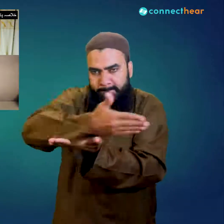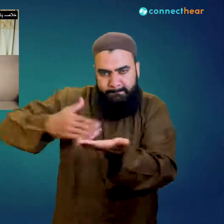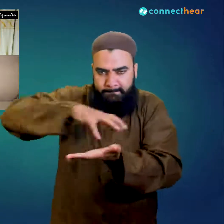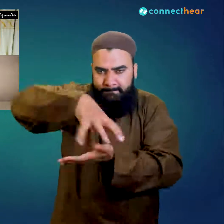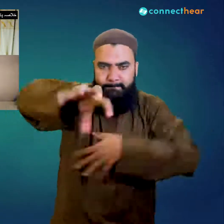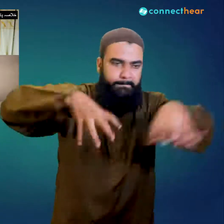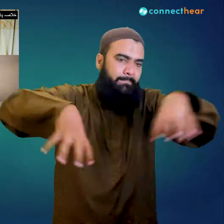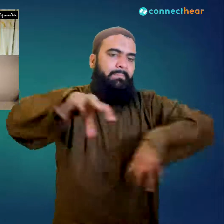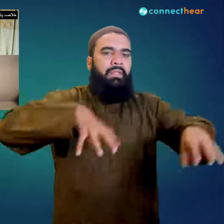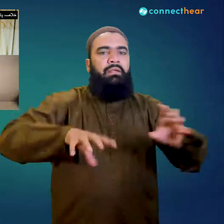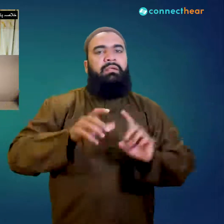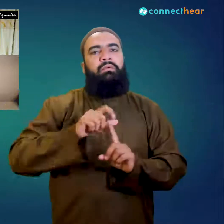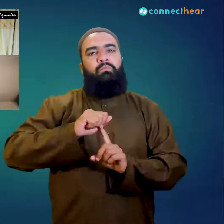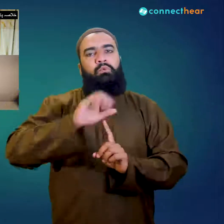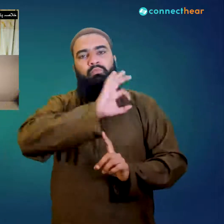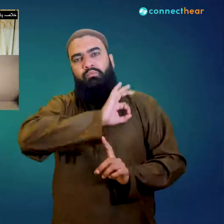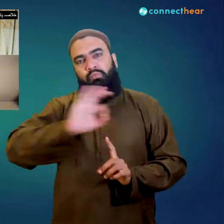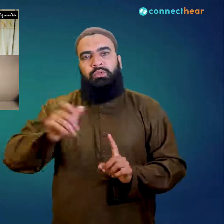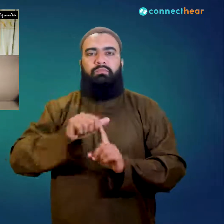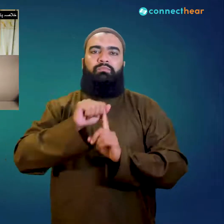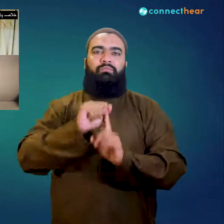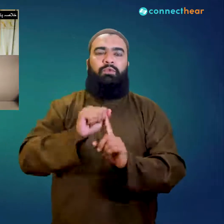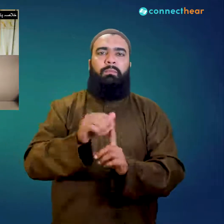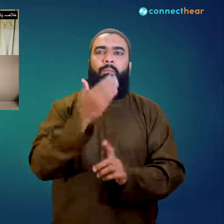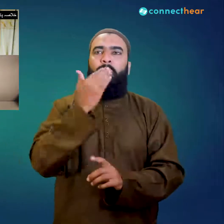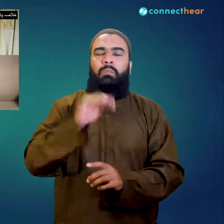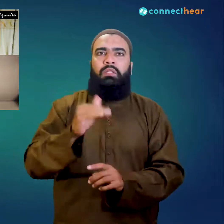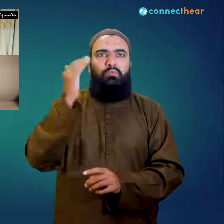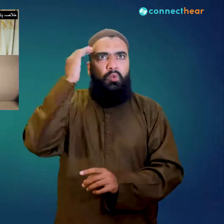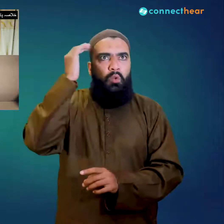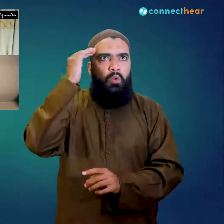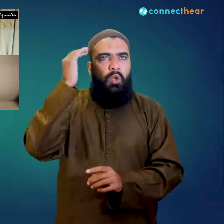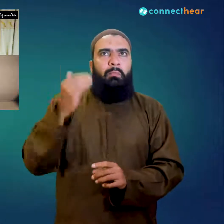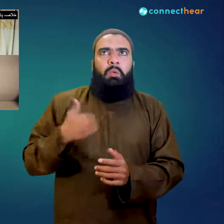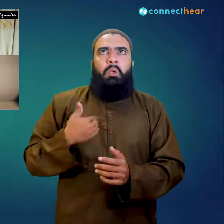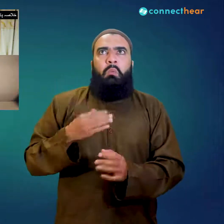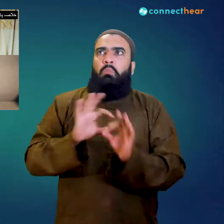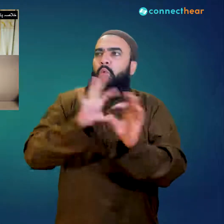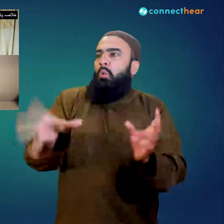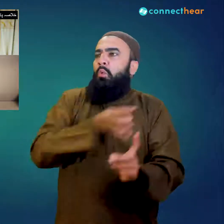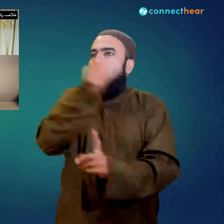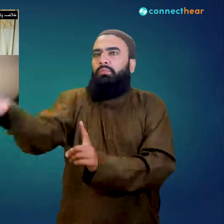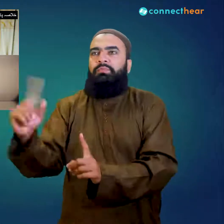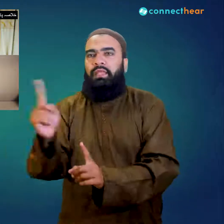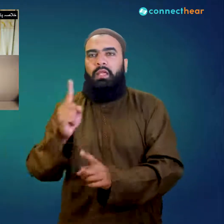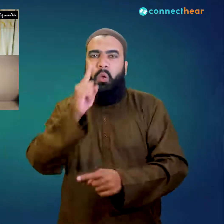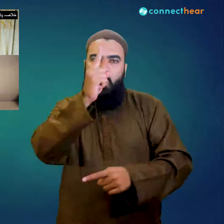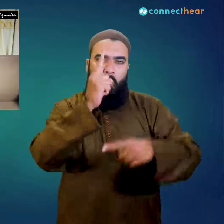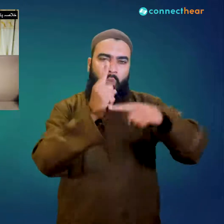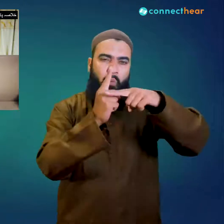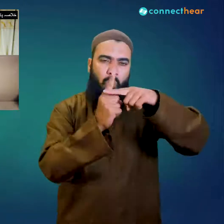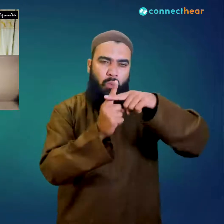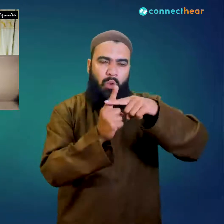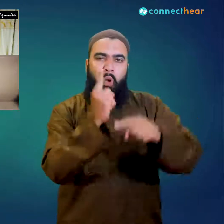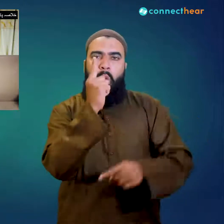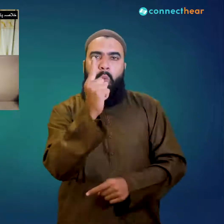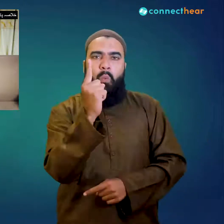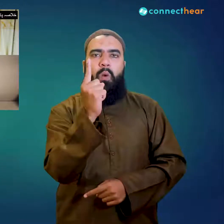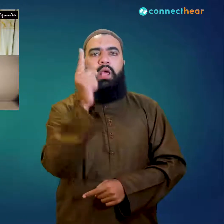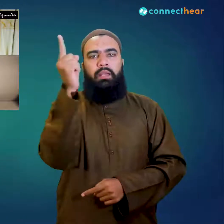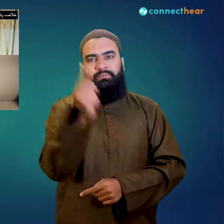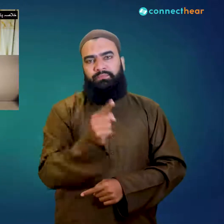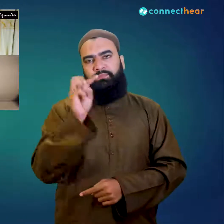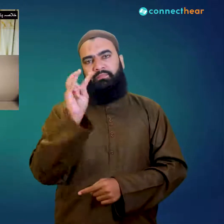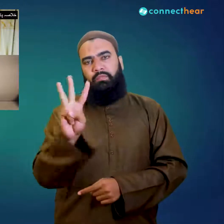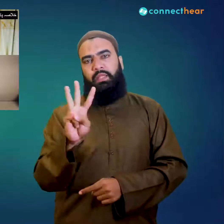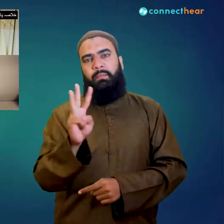وصیت کر دی، صرف 1/3 کی وصیت لاگو کی جائے گی، باقی مال کو شرعی وارثوں کے اندر تقسیم کر دیا جائے گا۔ روزے